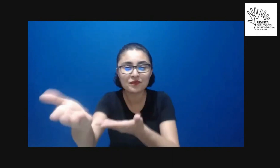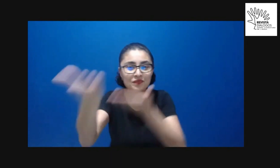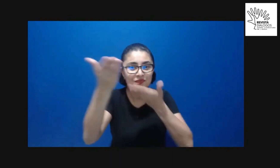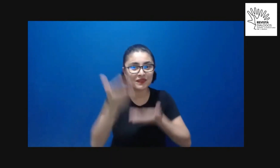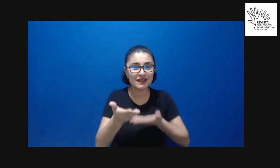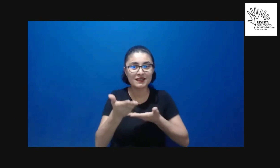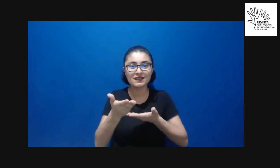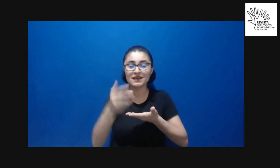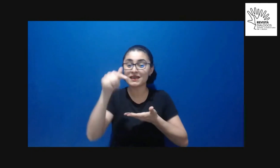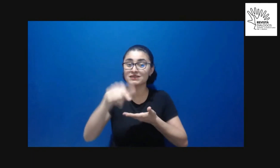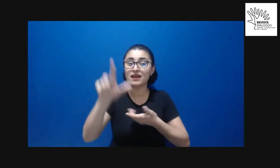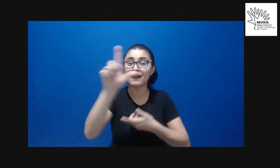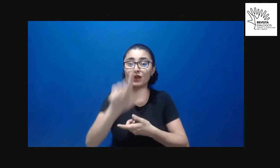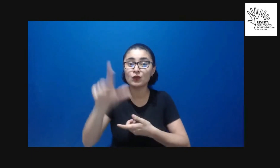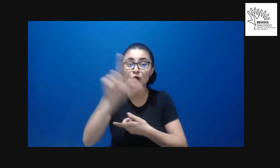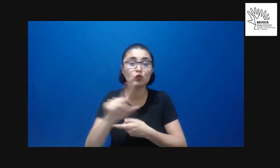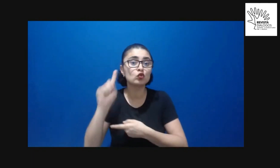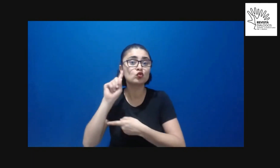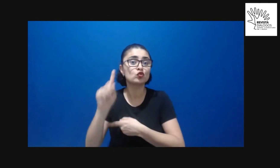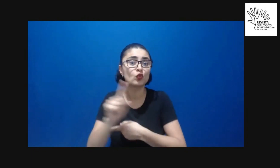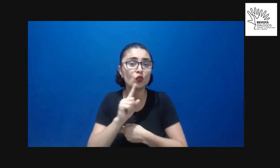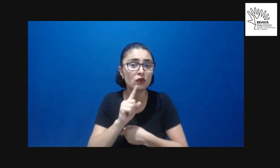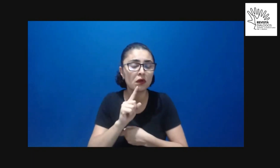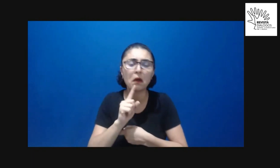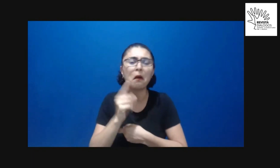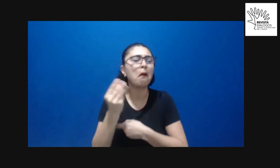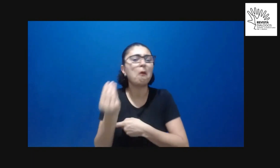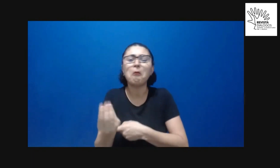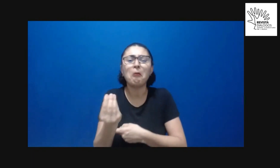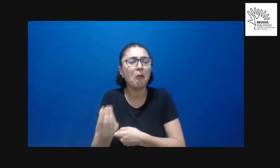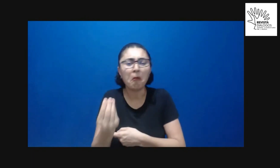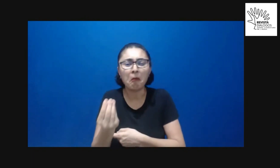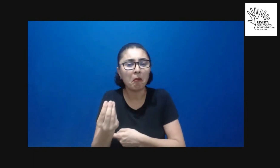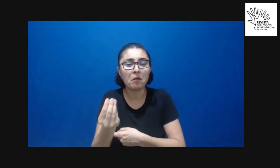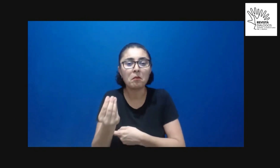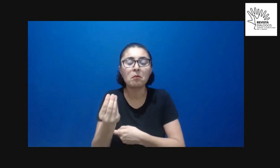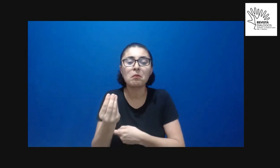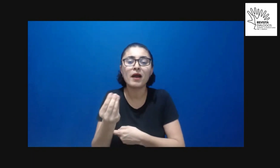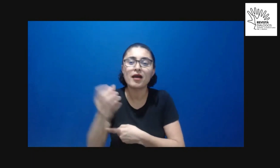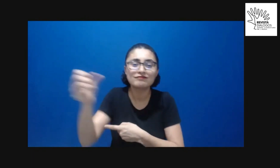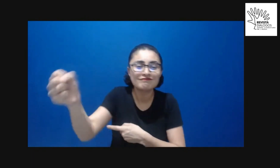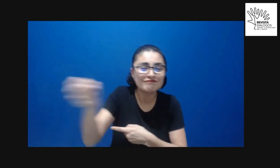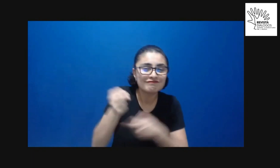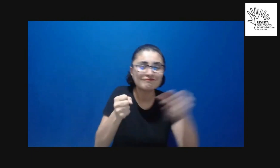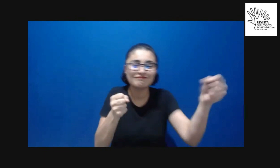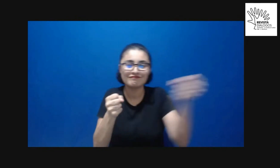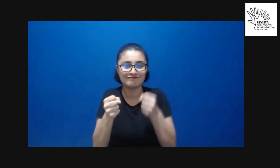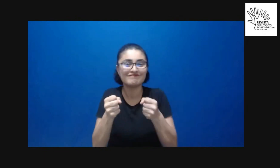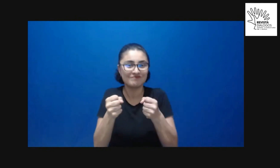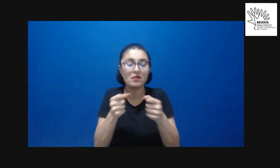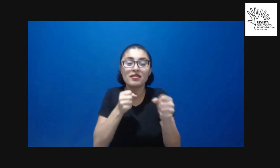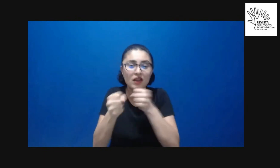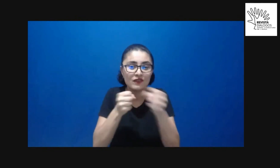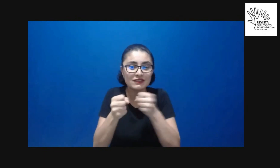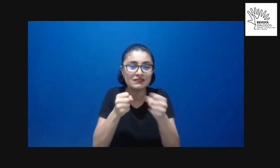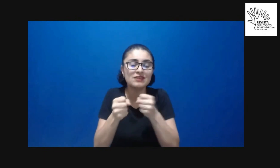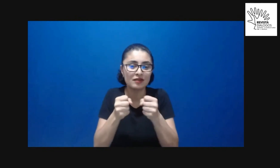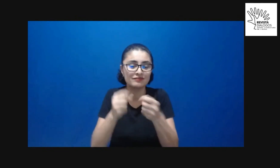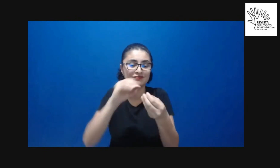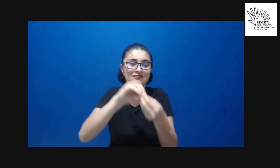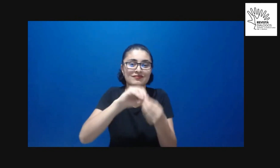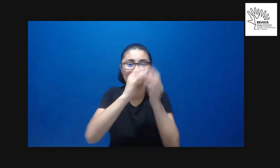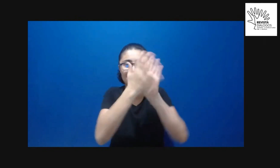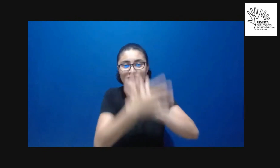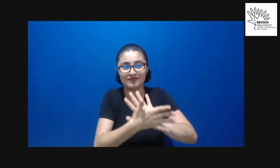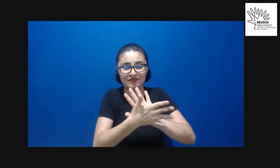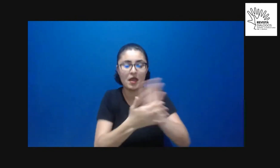Sejam todos bem-vindos à entrevista sobre literatura surda, promovida pela revista